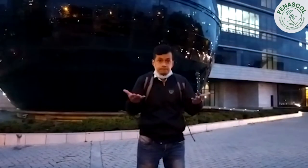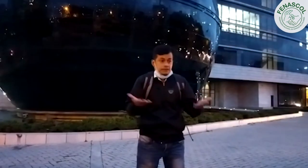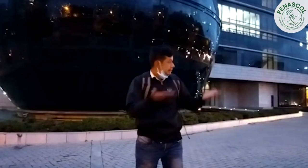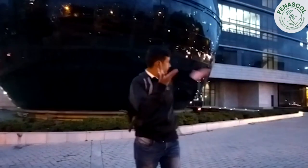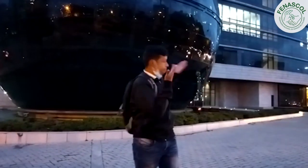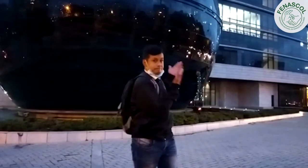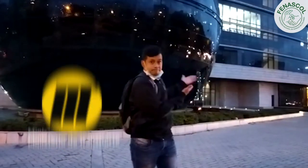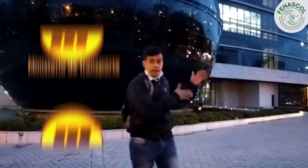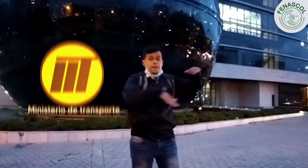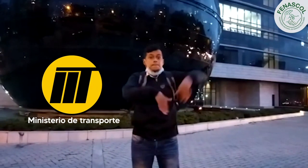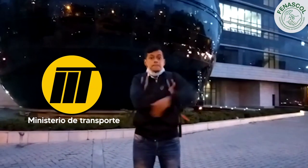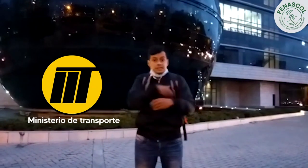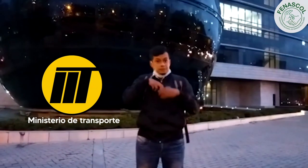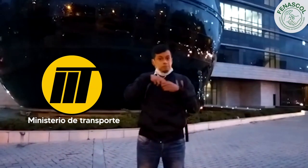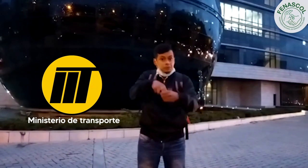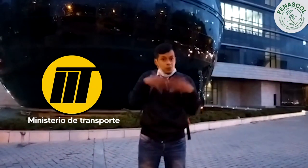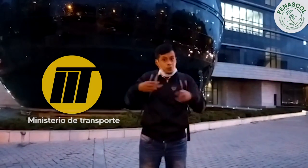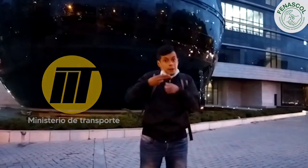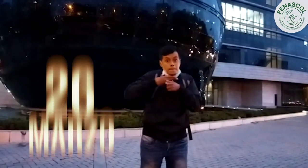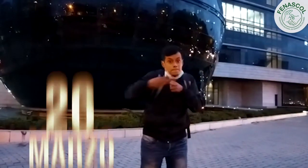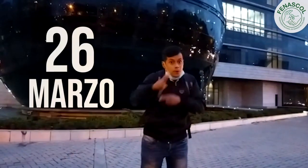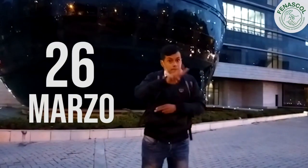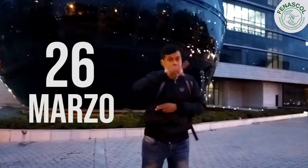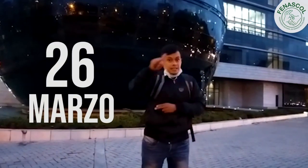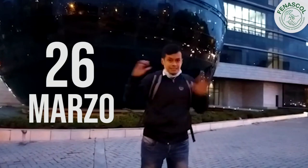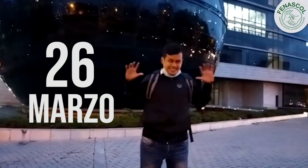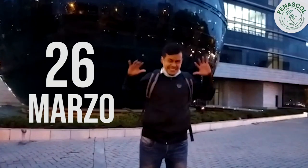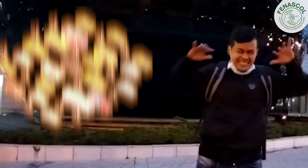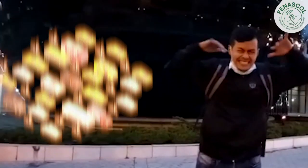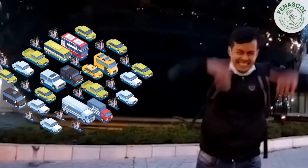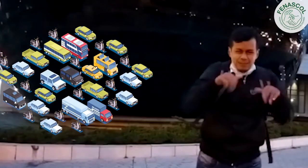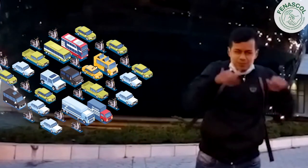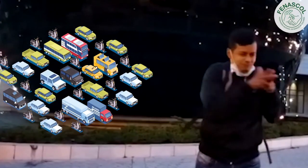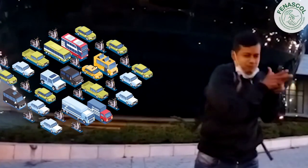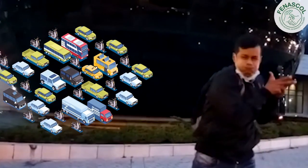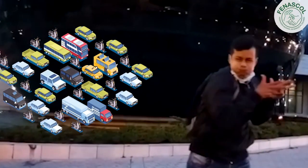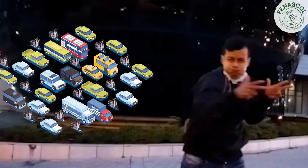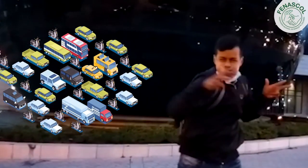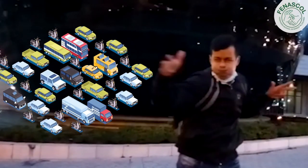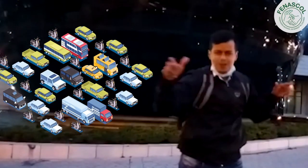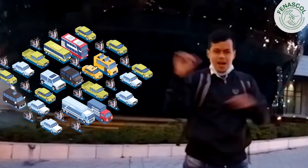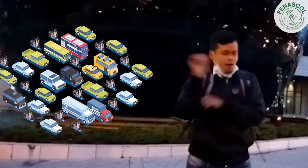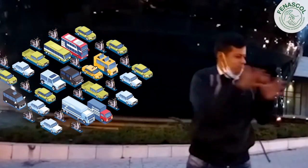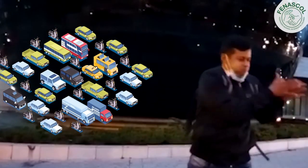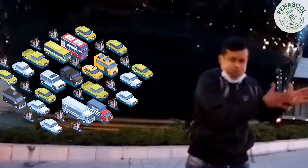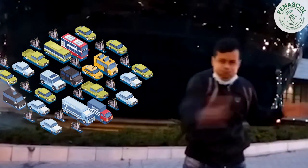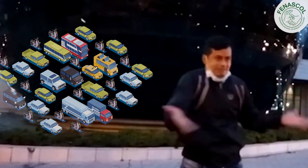Estoy aquí frente al Ministerio de Transporte. El próximo 26 de marzo, en este mismo lugar, se llevará a cabo el plantón que hemos programado. Pueden venir con sus vehículos, sean